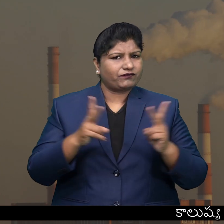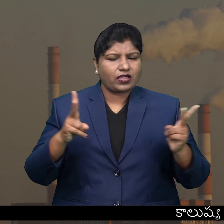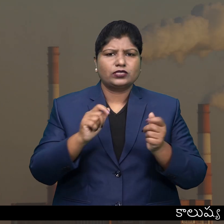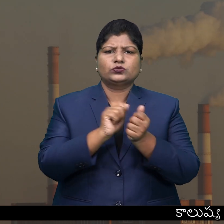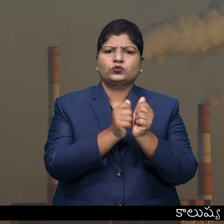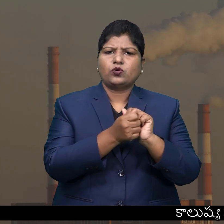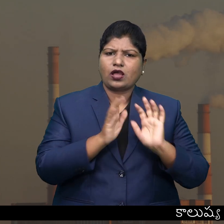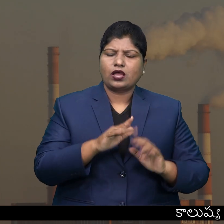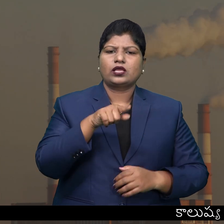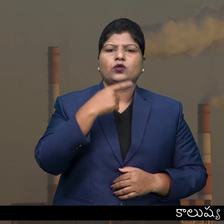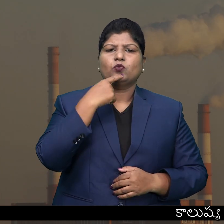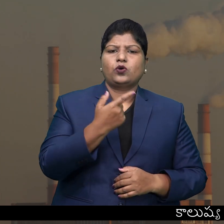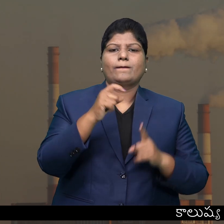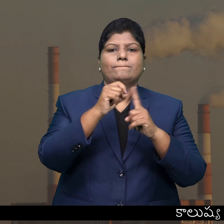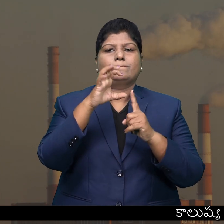కాలుష్య కారకాలు అంటారు.